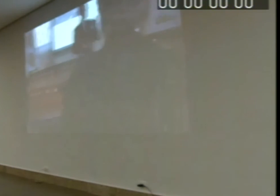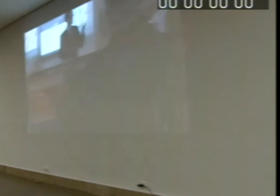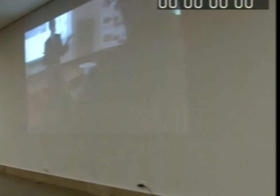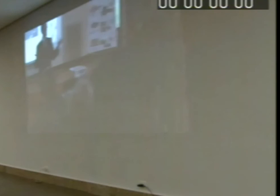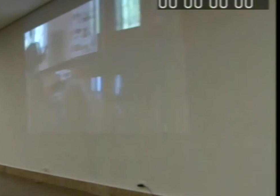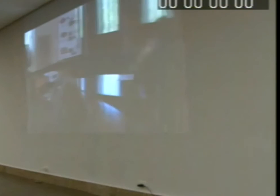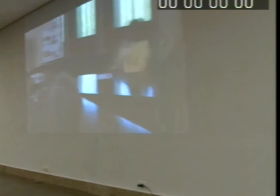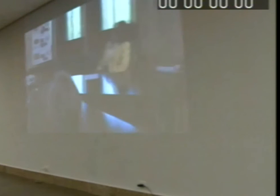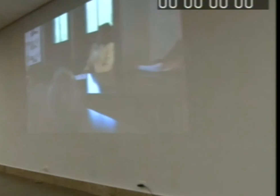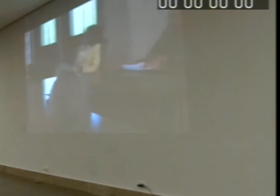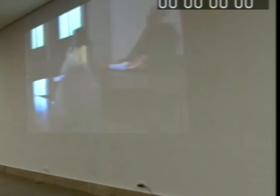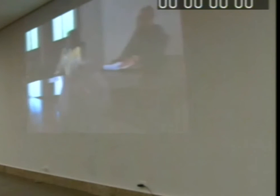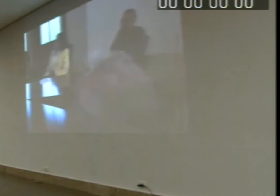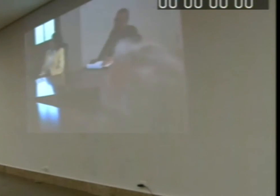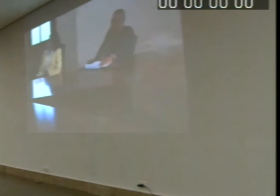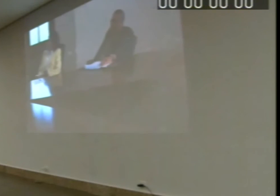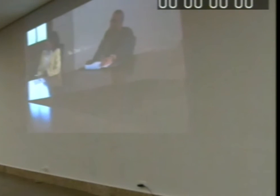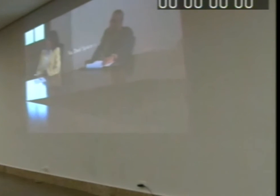m